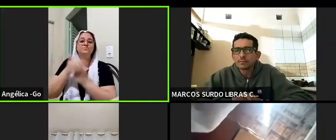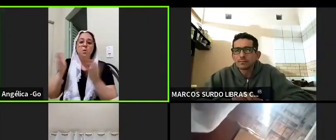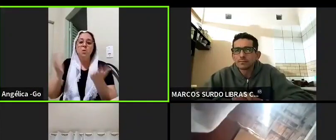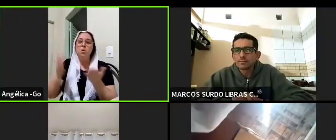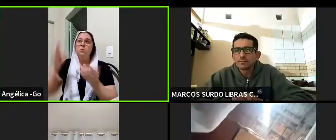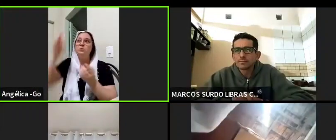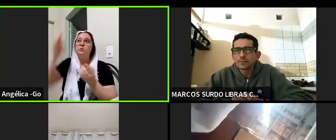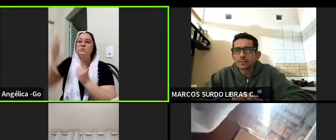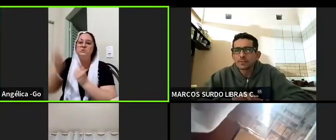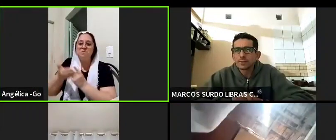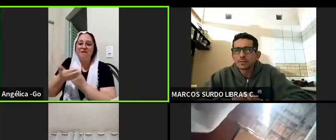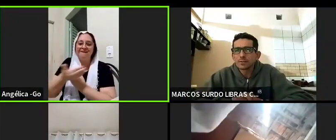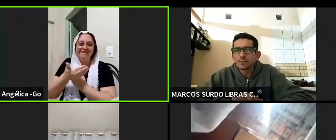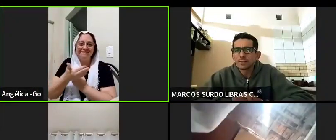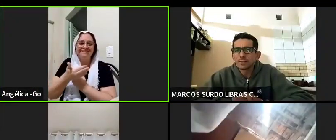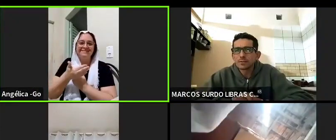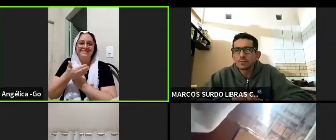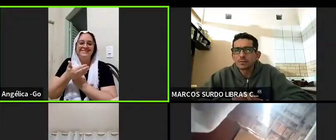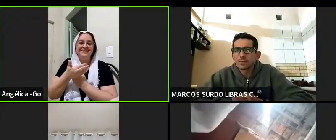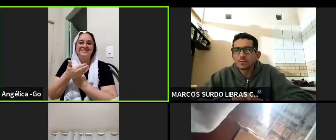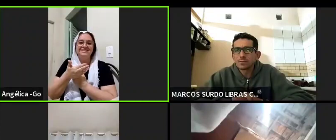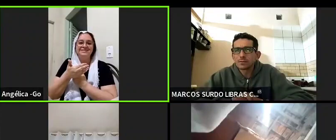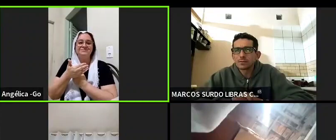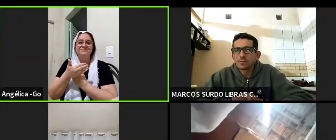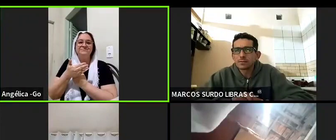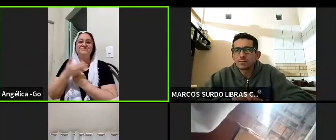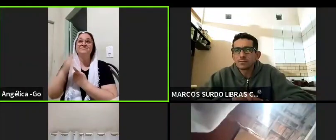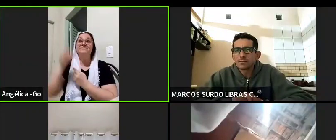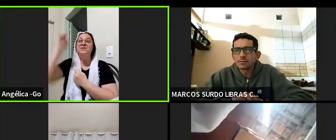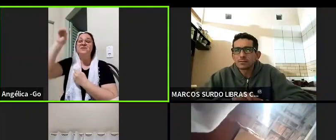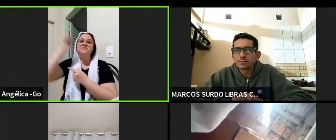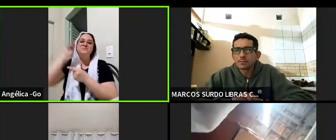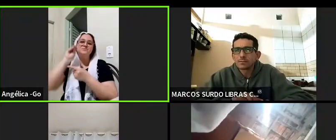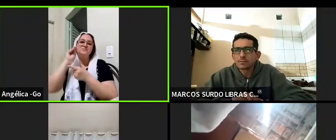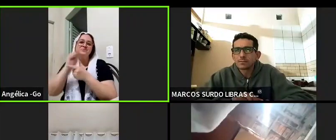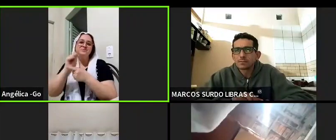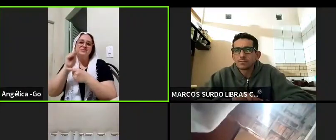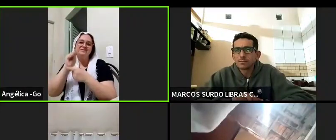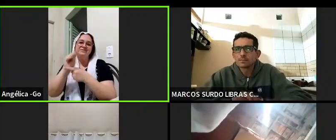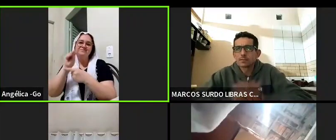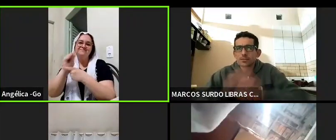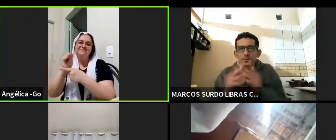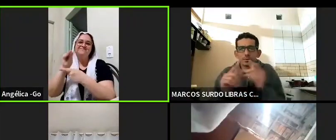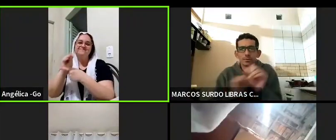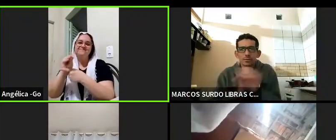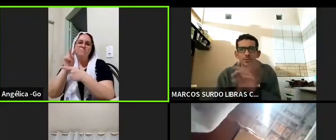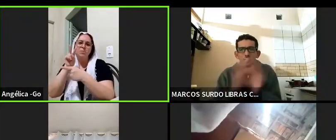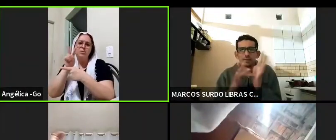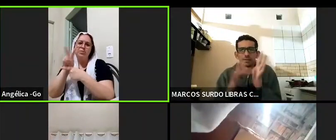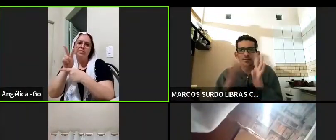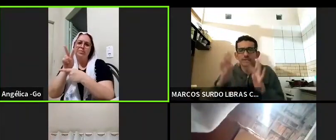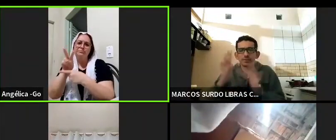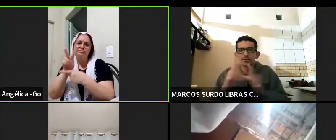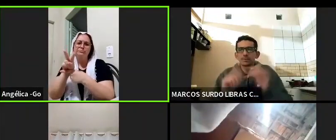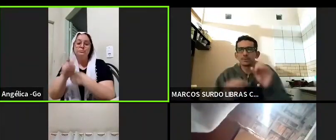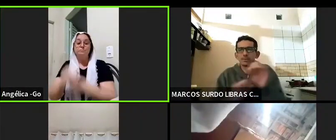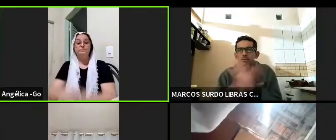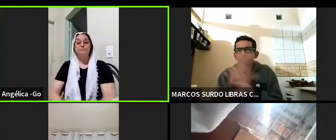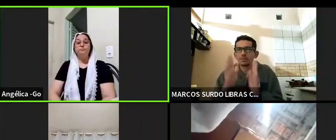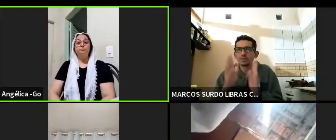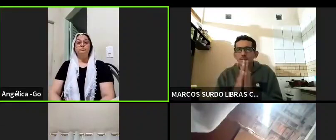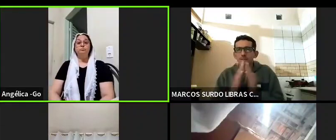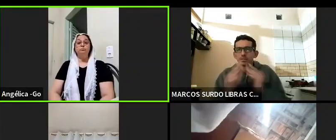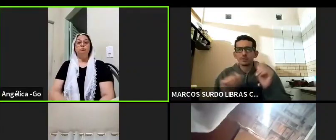grande presente que Deus está nos dando. Aleluia. De ouvir esta pregação que está vindo direto do reino da